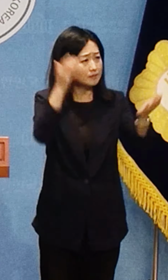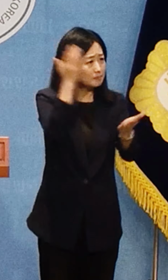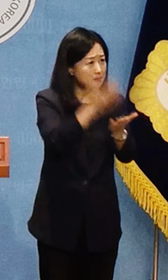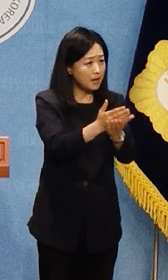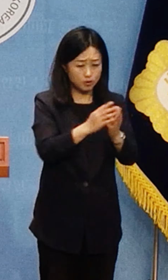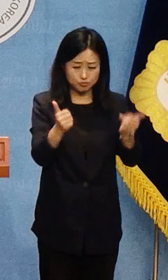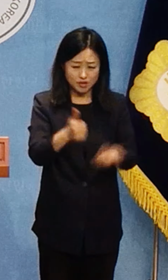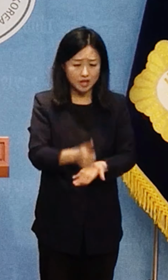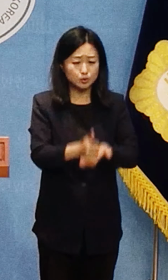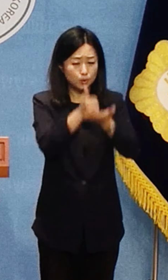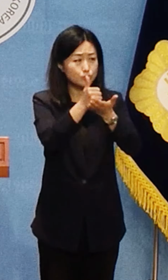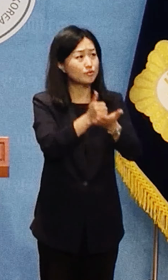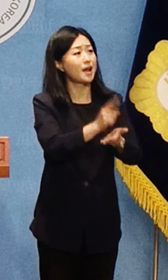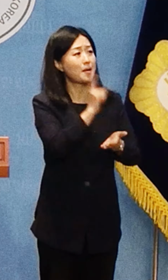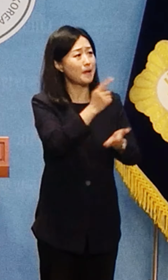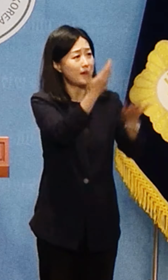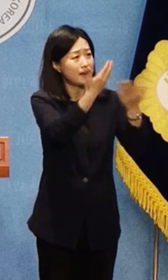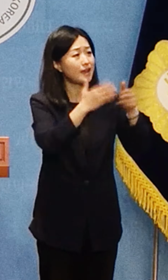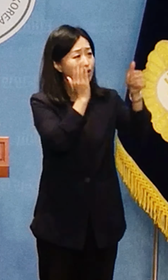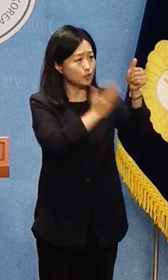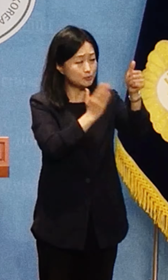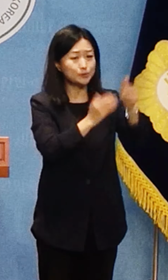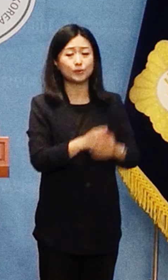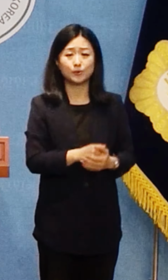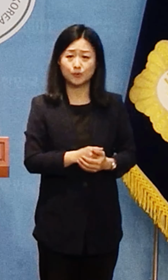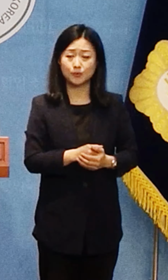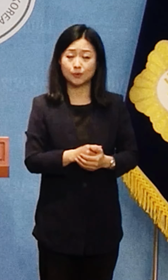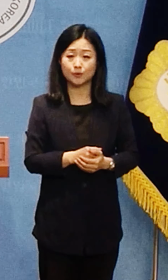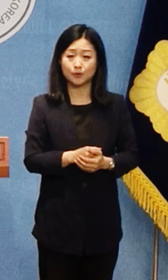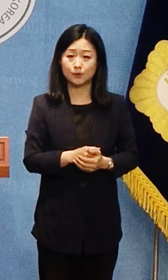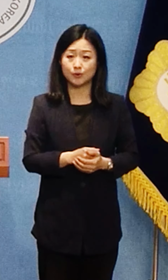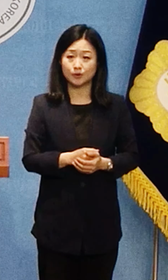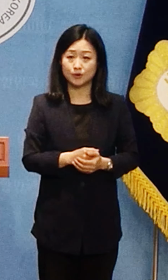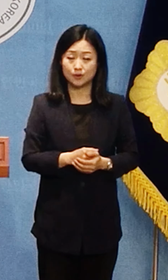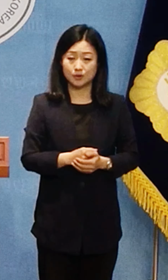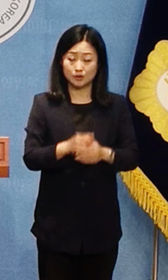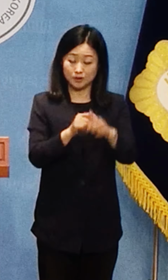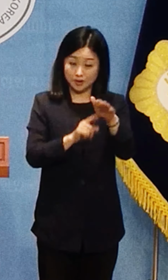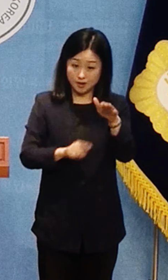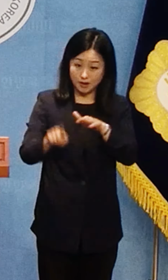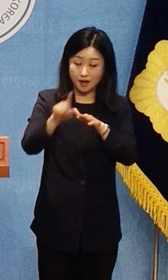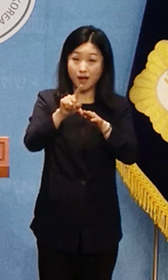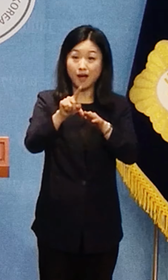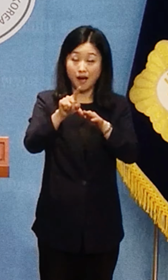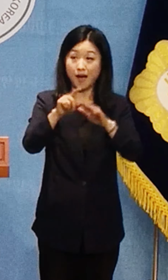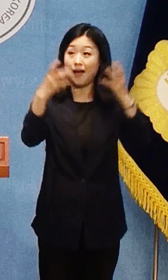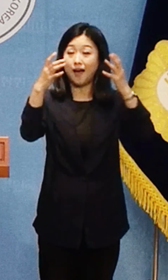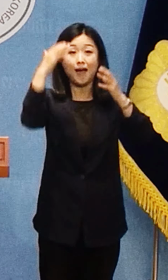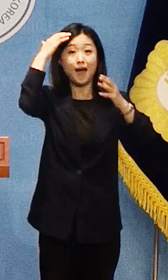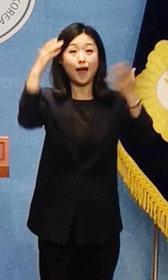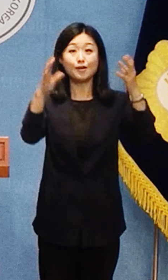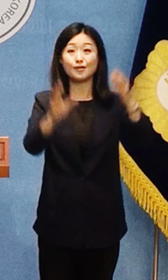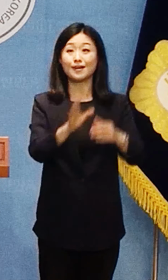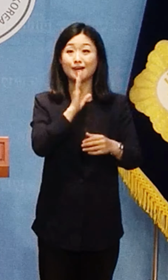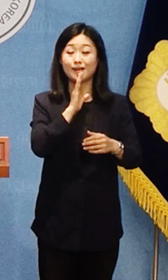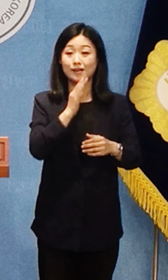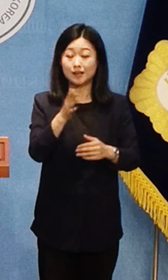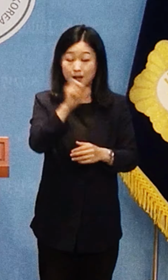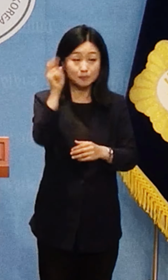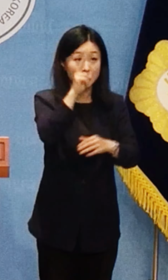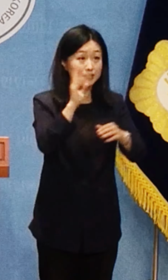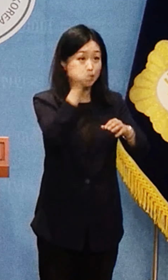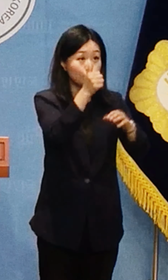존중하겠다는 말입니다 한때 눈떠보니 선진국이었다 눈떠보니 후진국